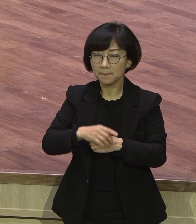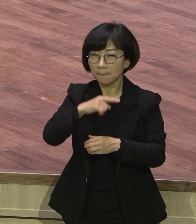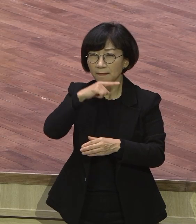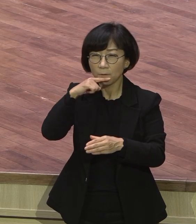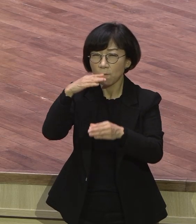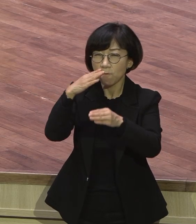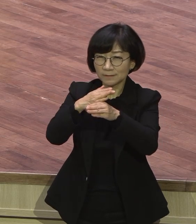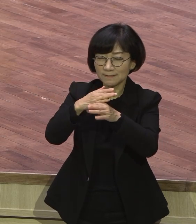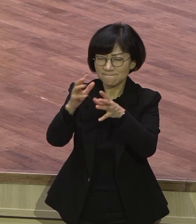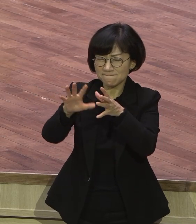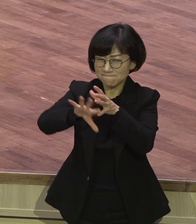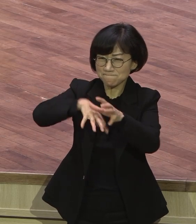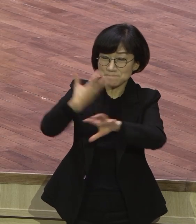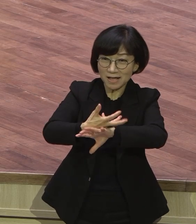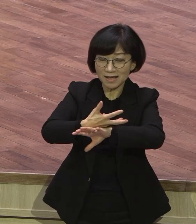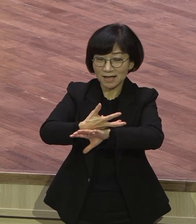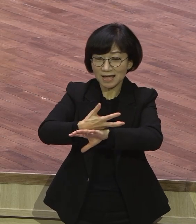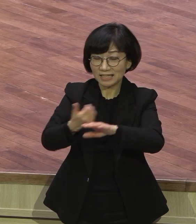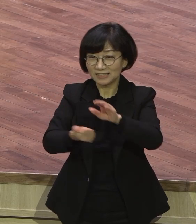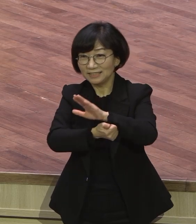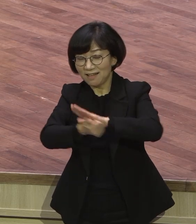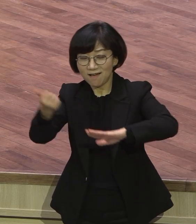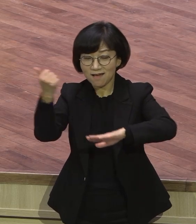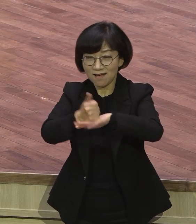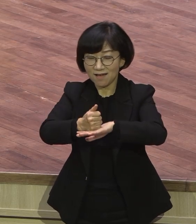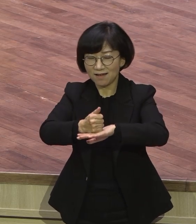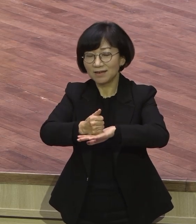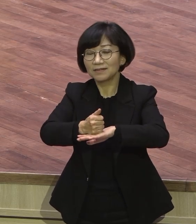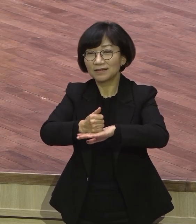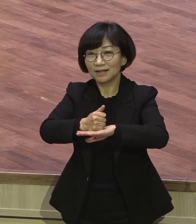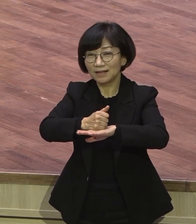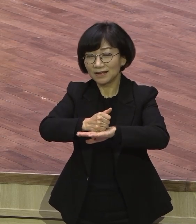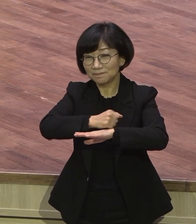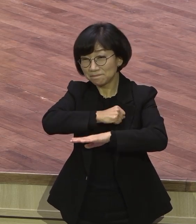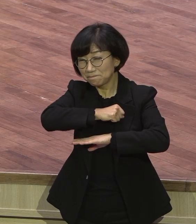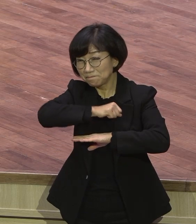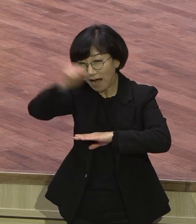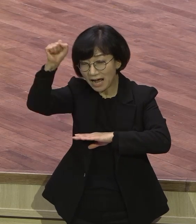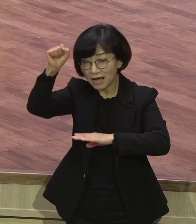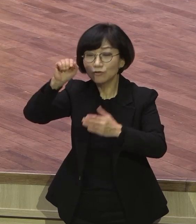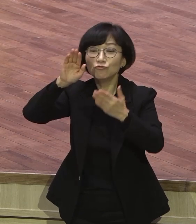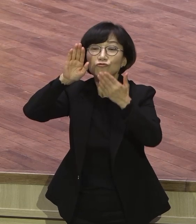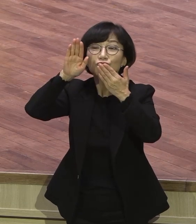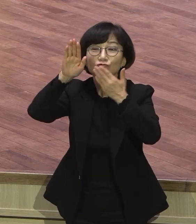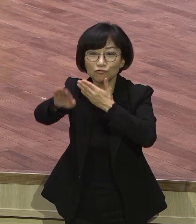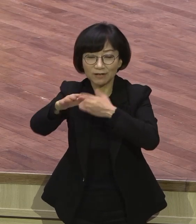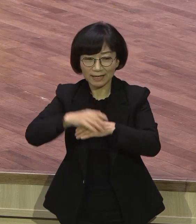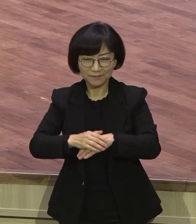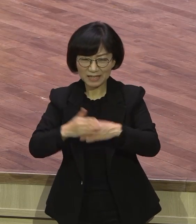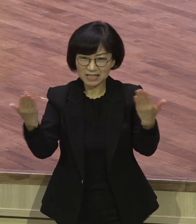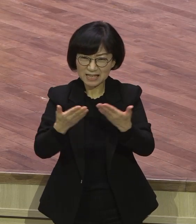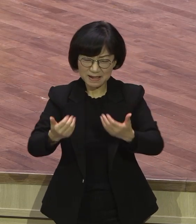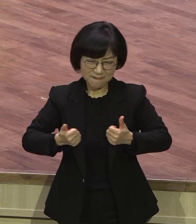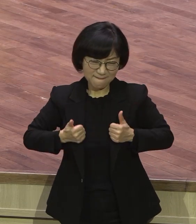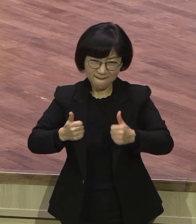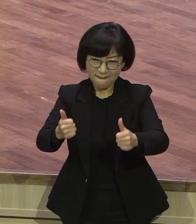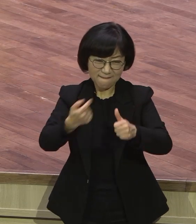성공한 이후에 공산당 지도자들이 노동자들의 생산량을 높이기 위해서